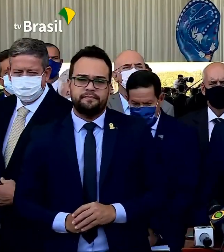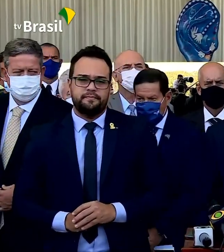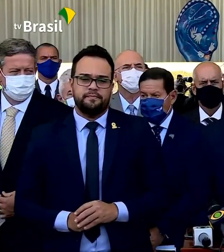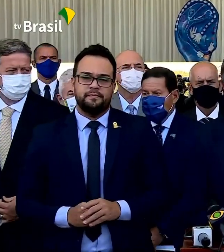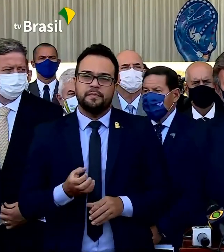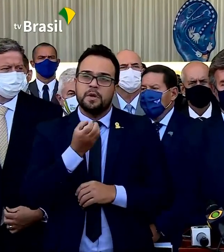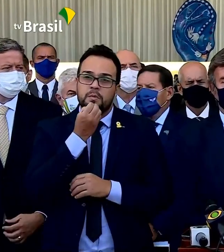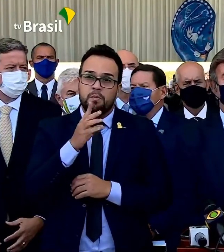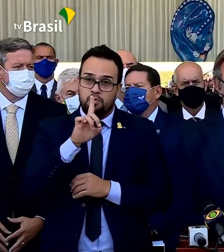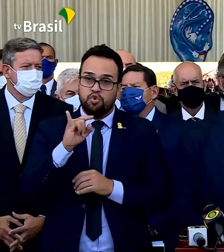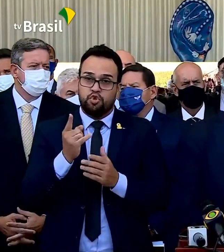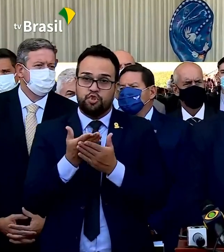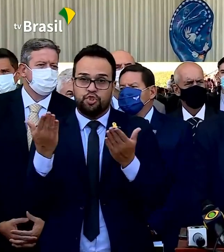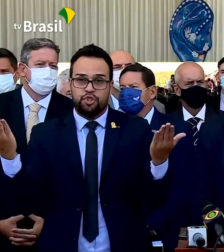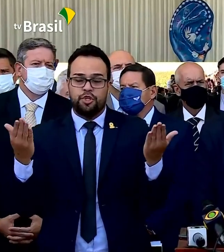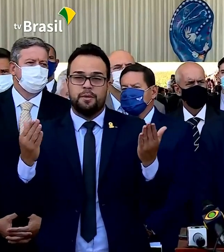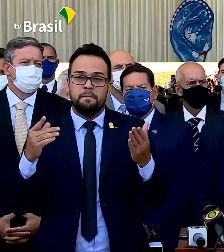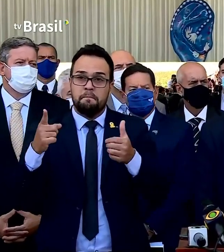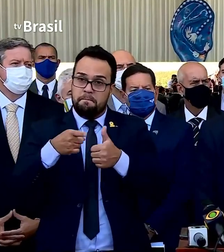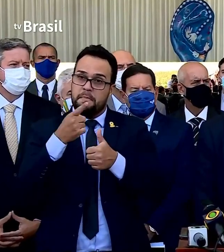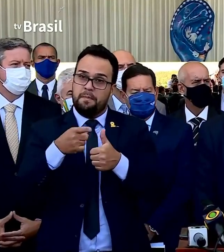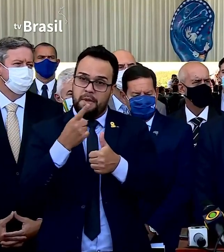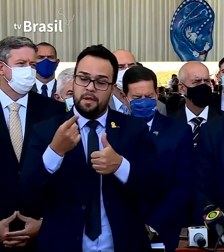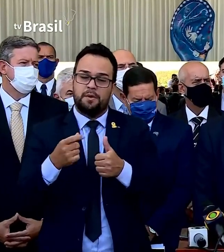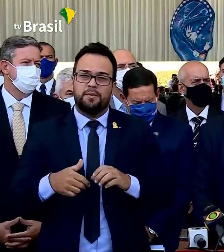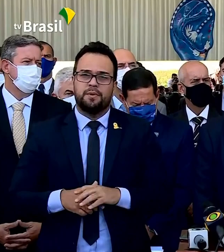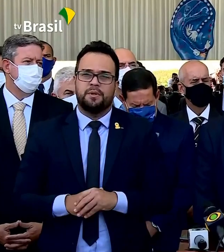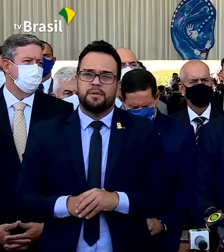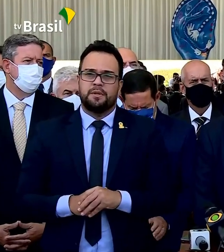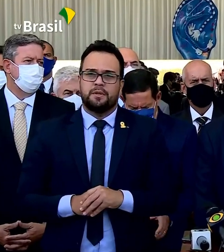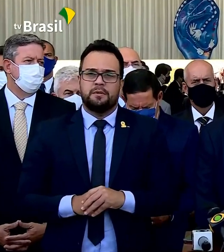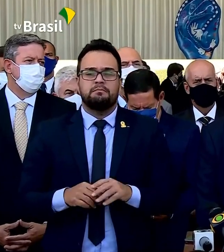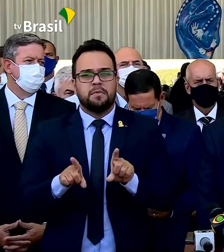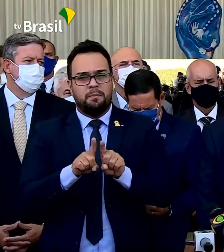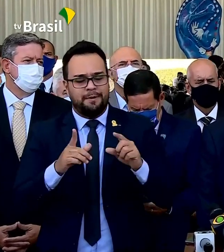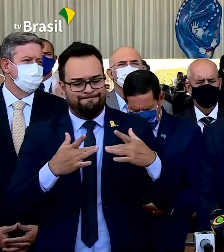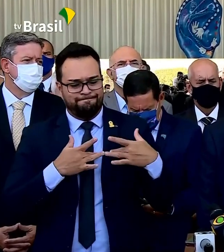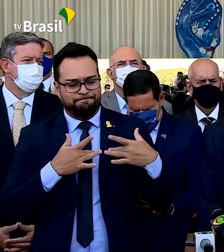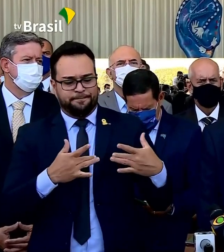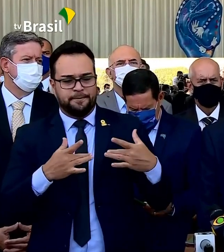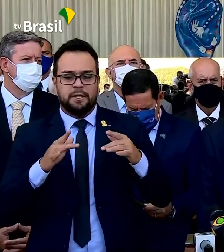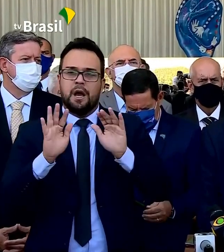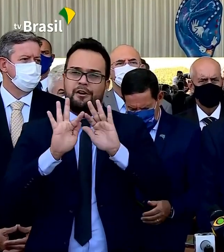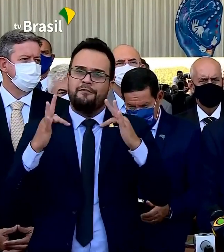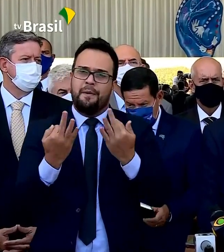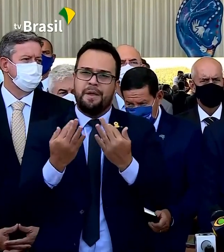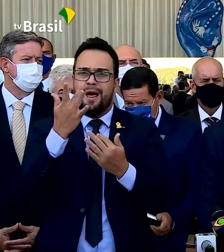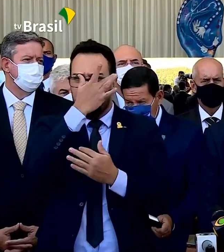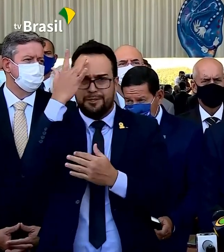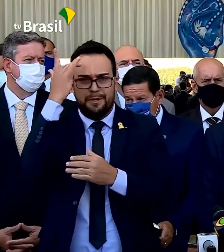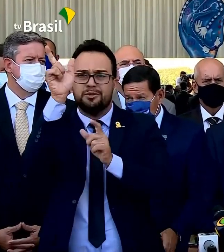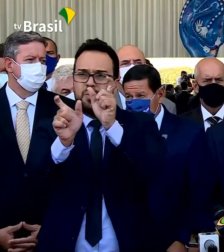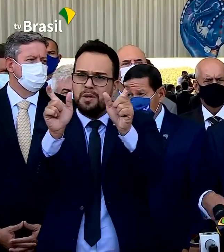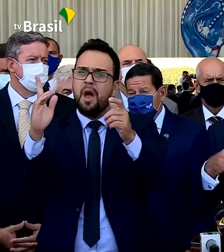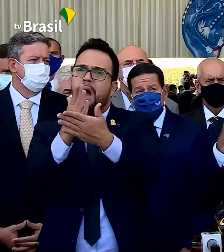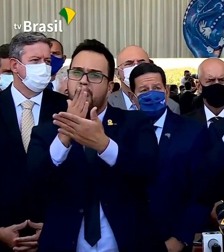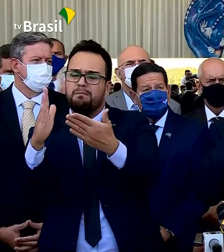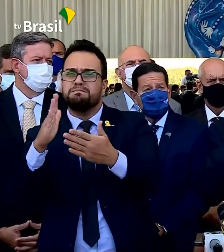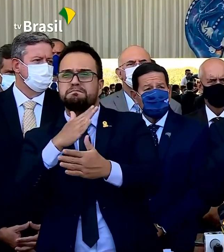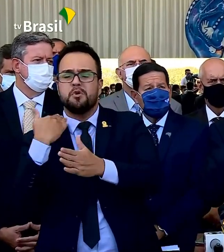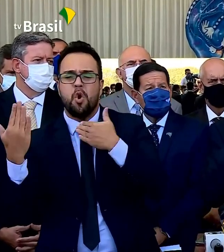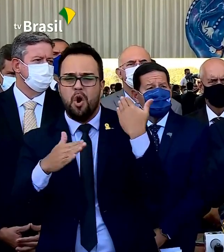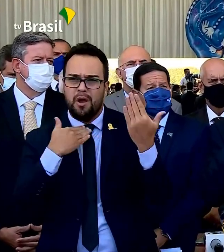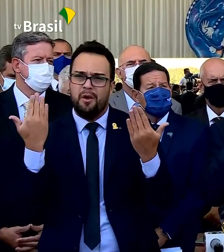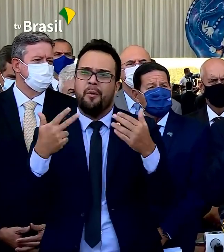Muito bom dia a todos. Primeiramente, gostaria de me solidarizar com a família dos enlutados em razão da pandemia